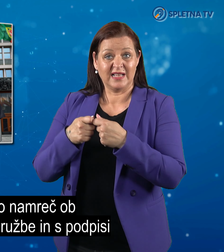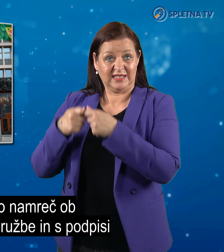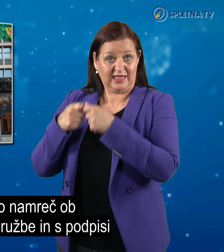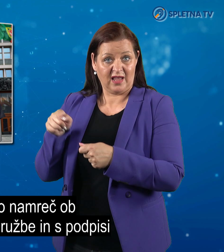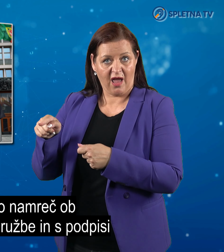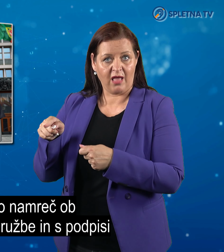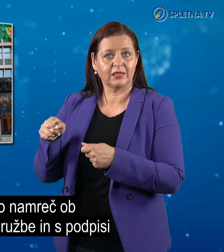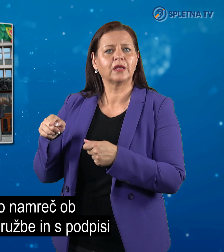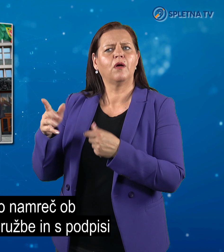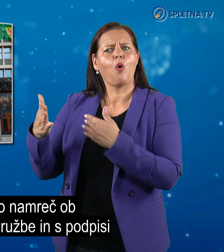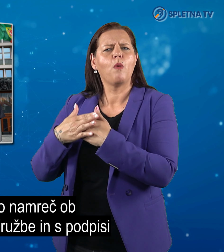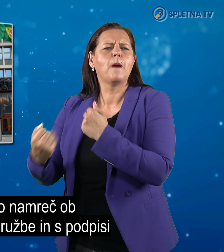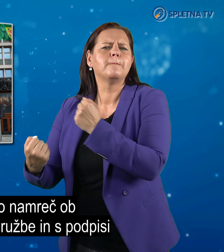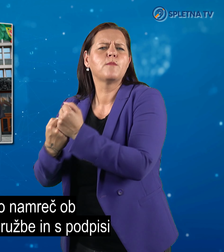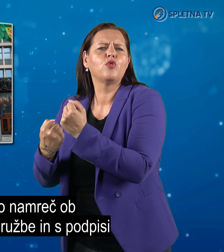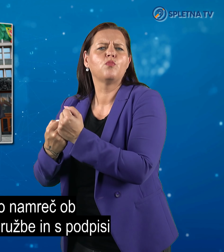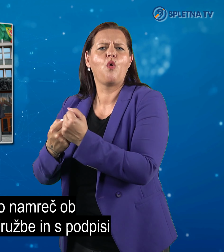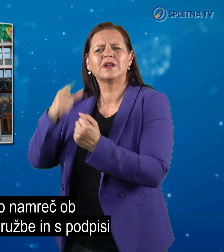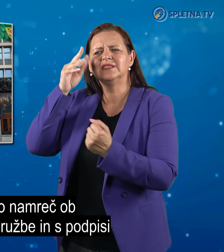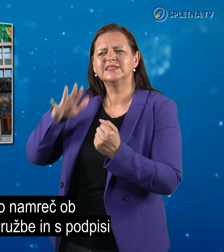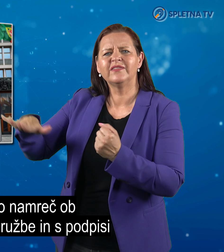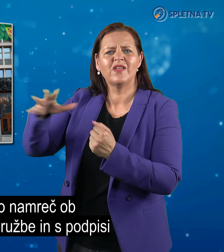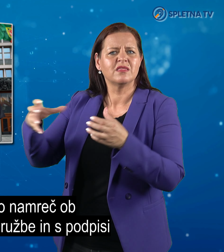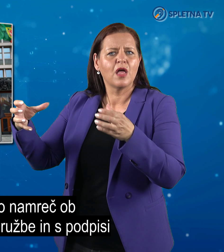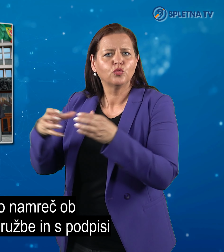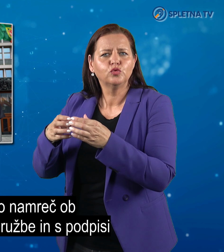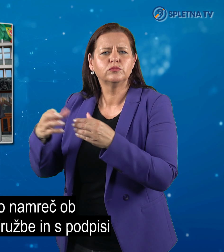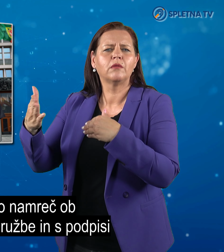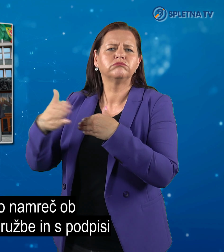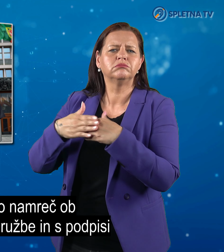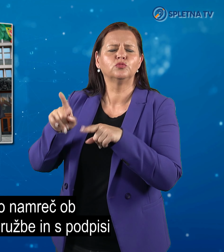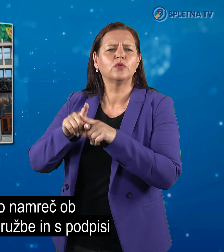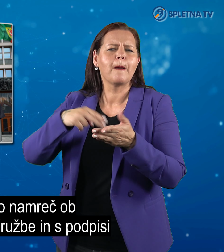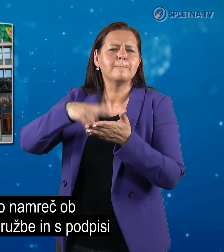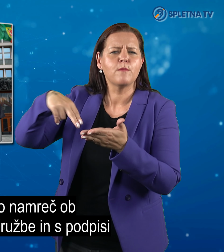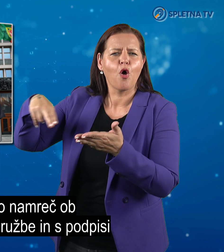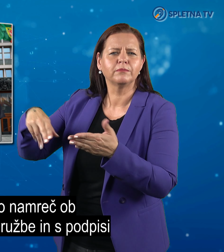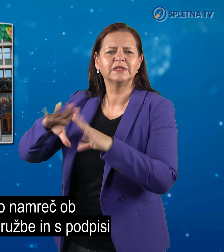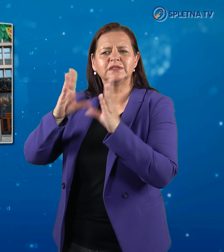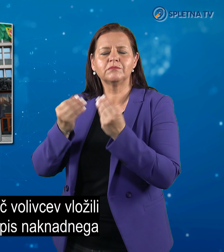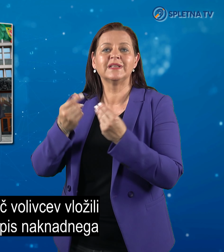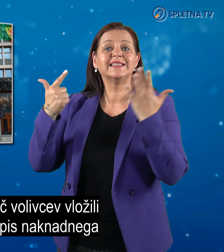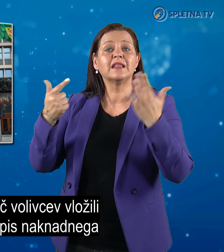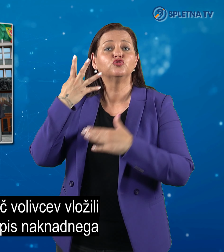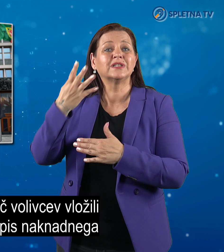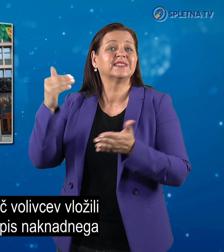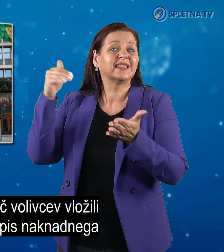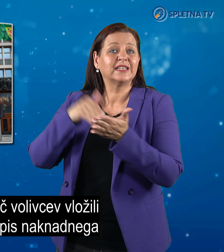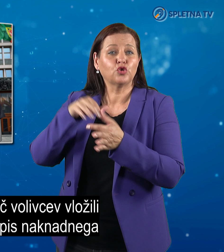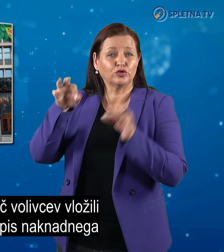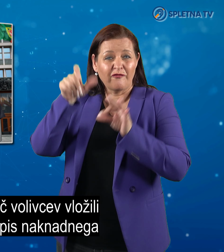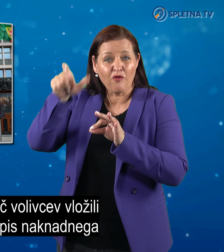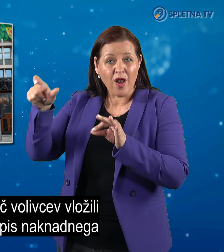Sindikati so namreč ob podpori civilne družbe in s podpisi več kot 47 tisoč volivcev vložili pobudo